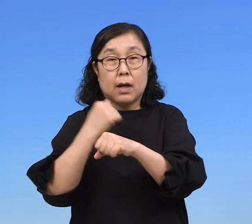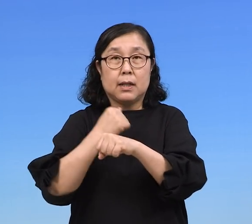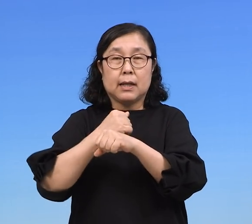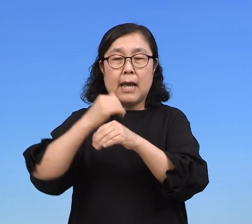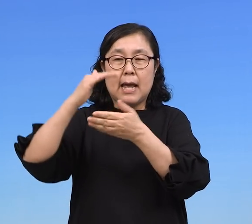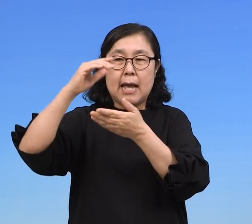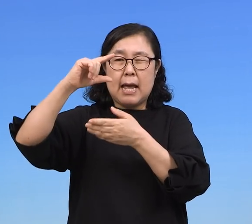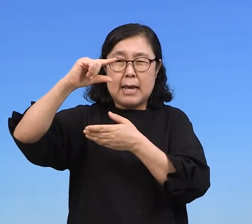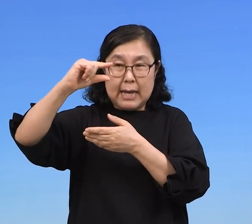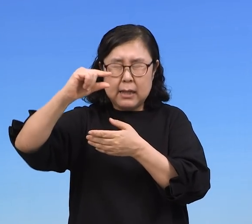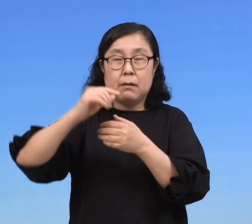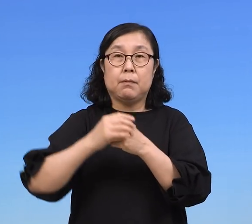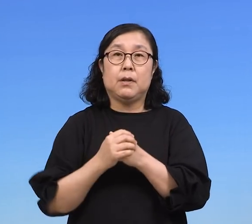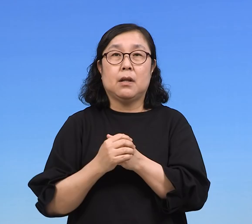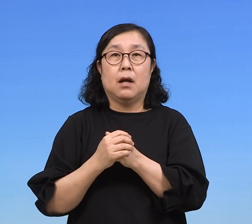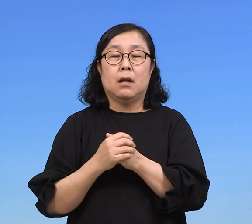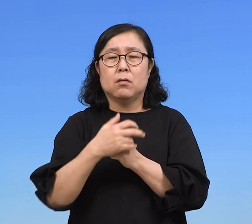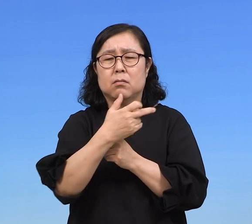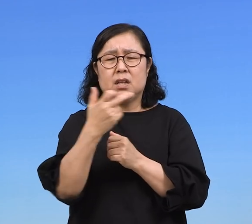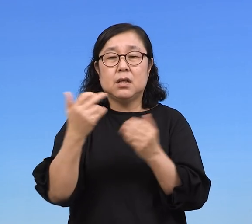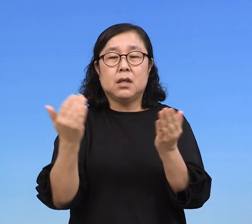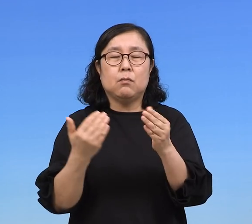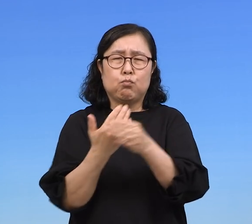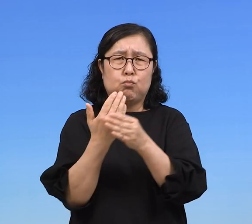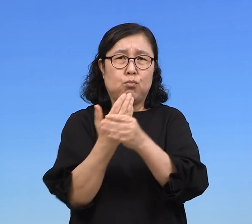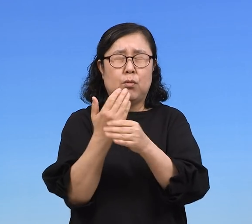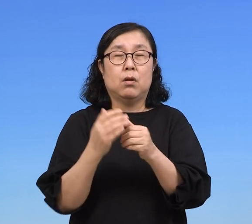얕음을 머물 얕음. 그래서 지금 큰일 났습니다.